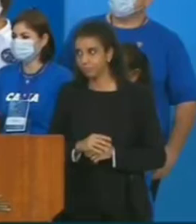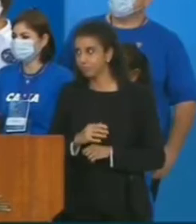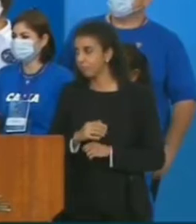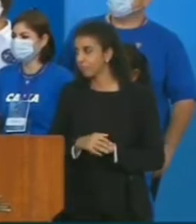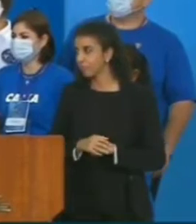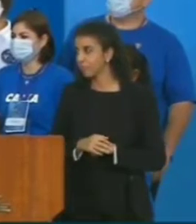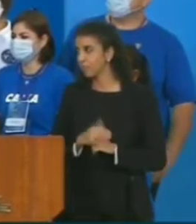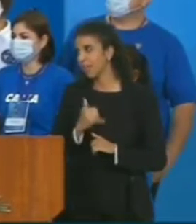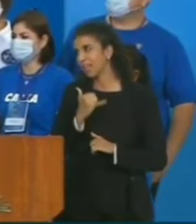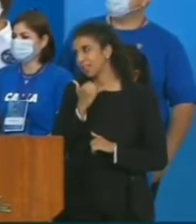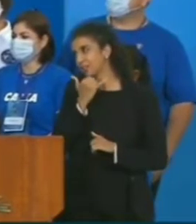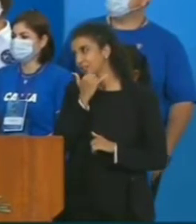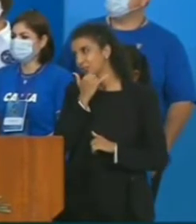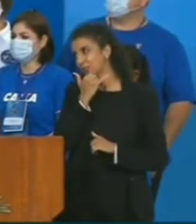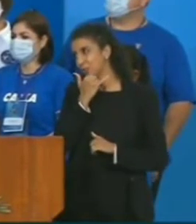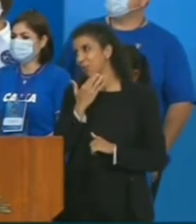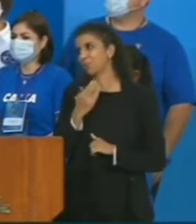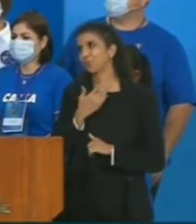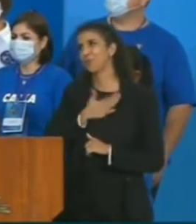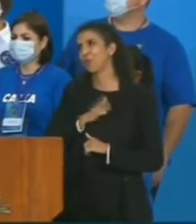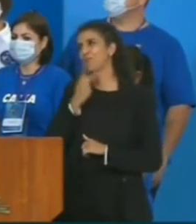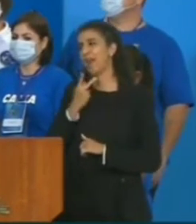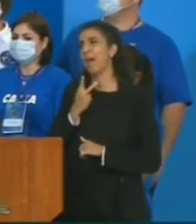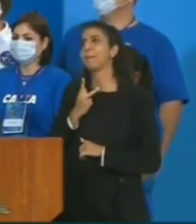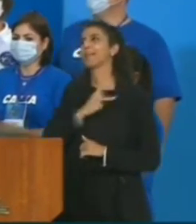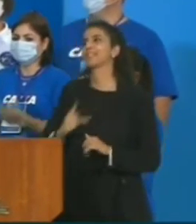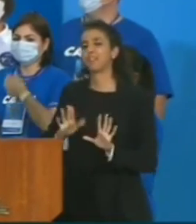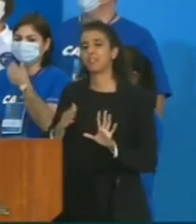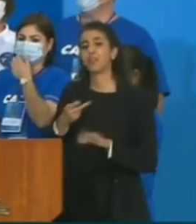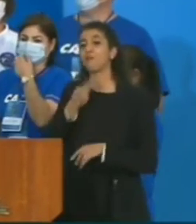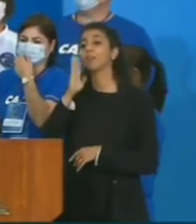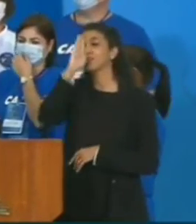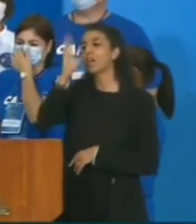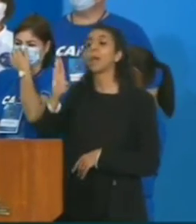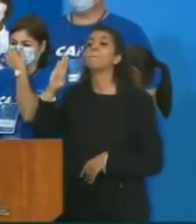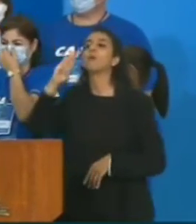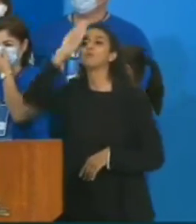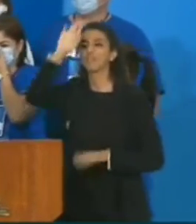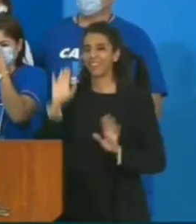desculpa, eu não gosto de chamar Jair. Presidente, eu chamo Bolsonaro.